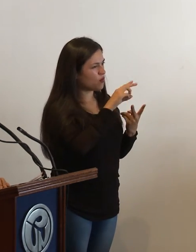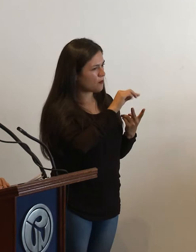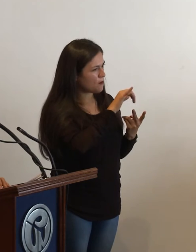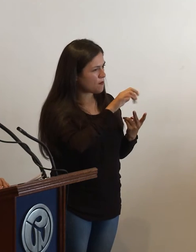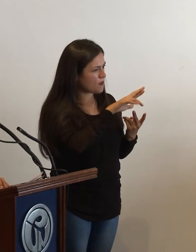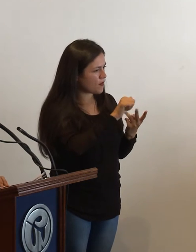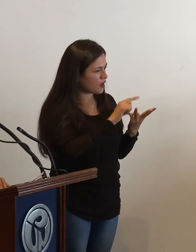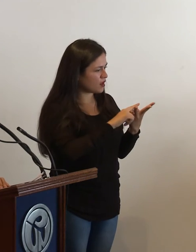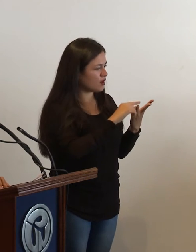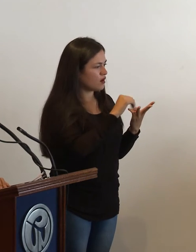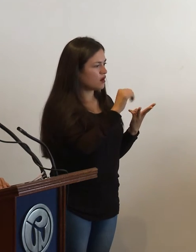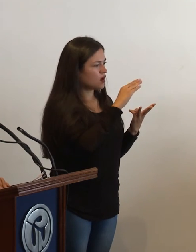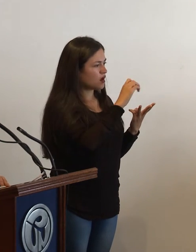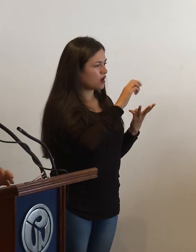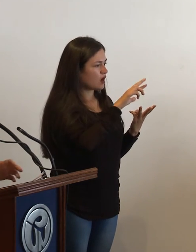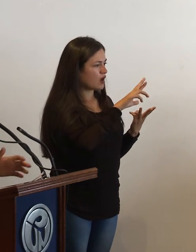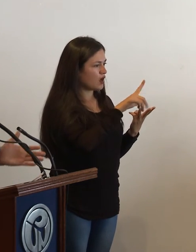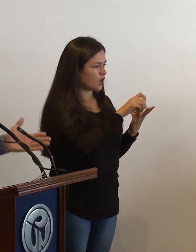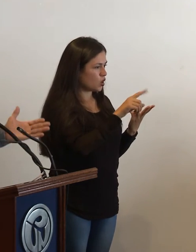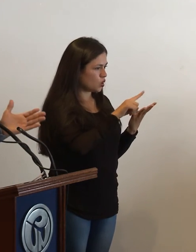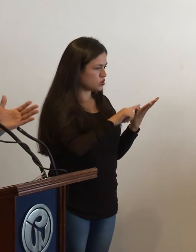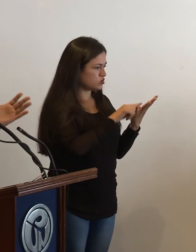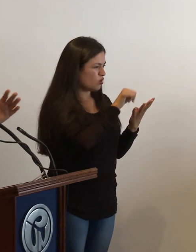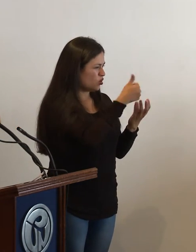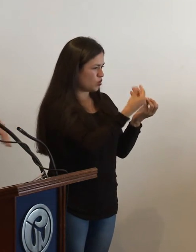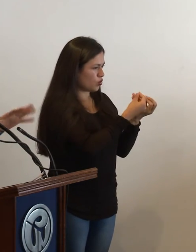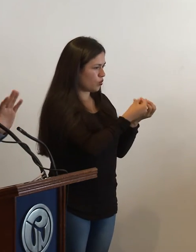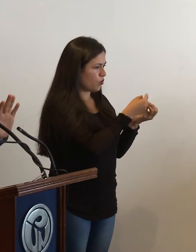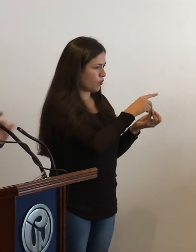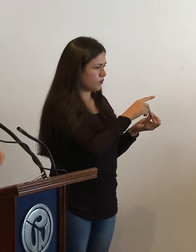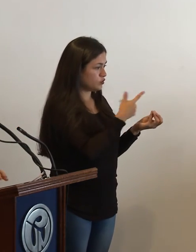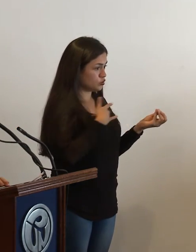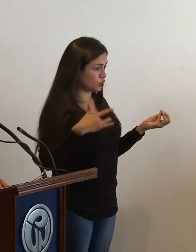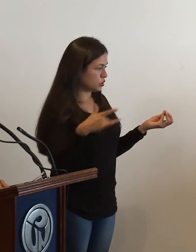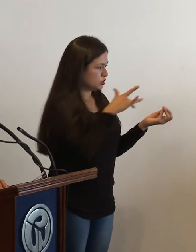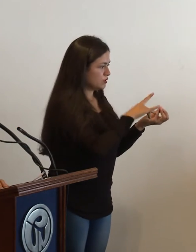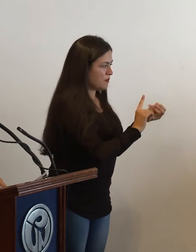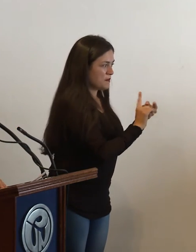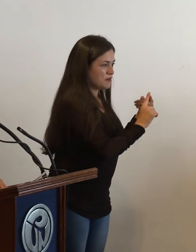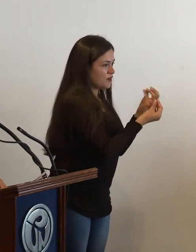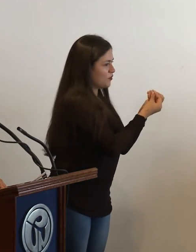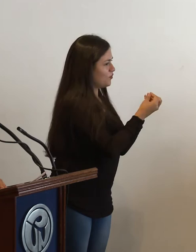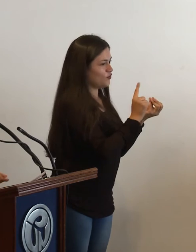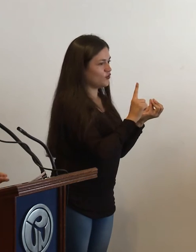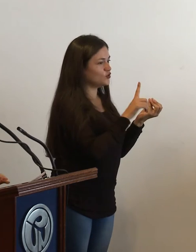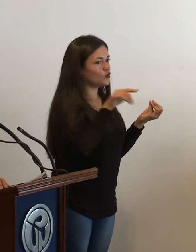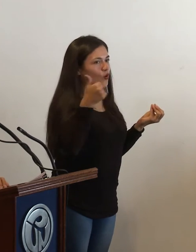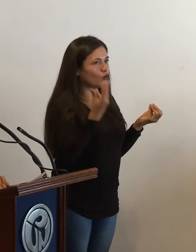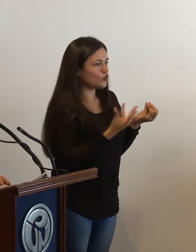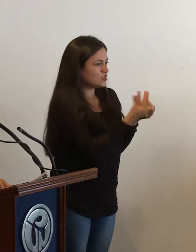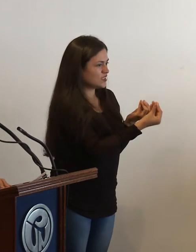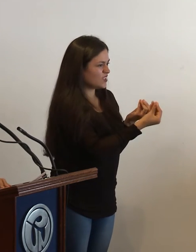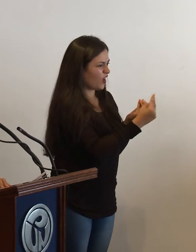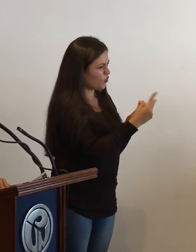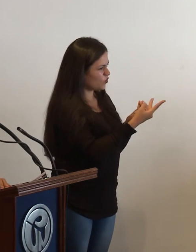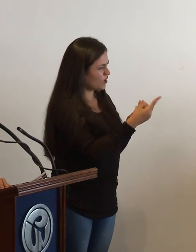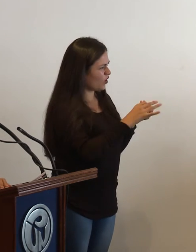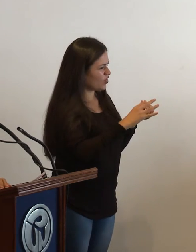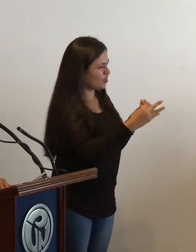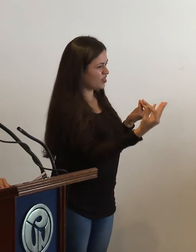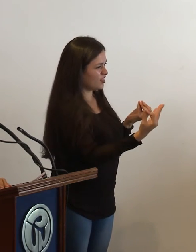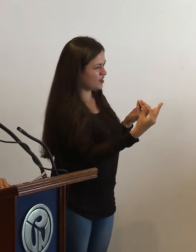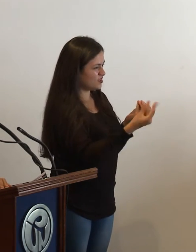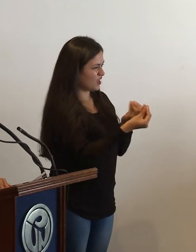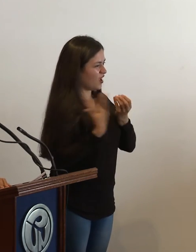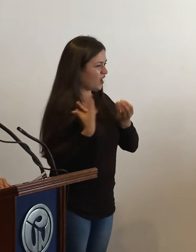Arango, la profesora Nora América Venegas. Yo pertenezco como a la segunda generación o tercera generación tal vez, porque